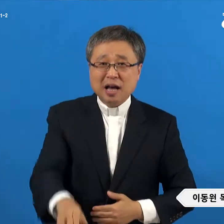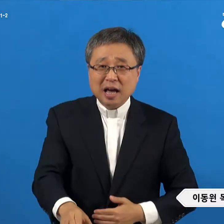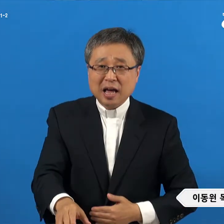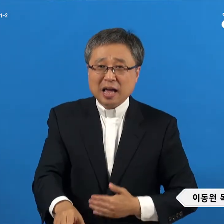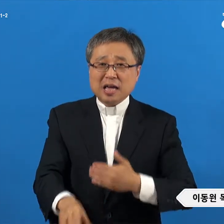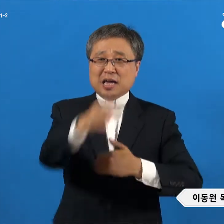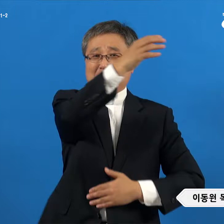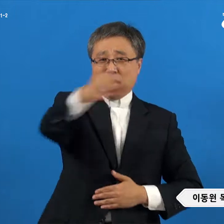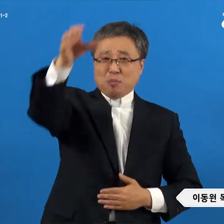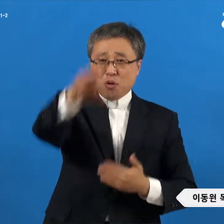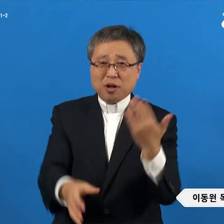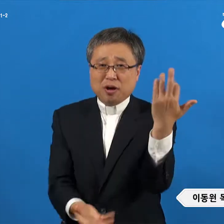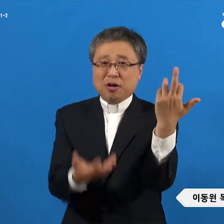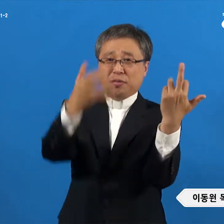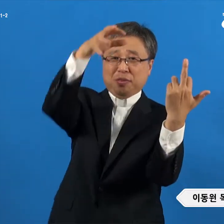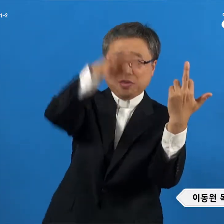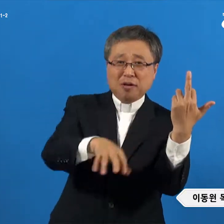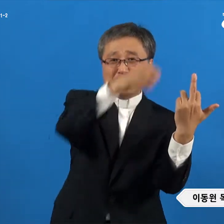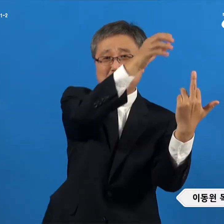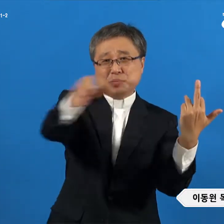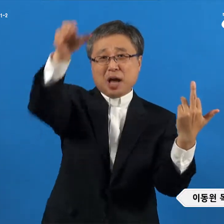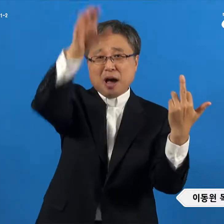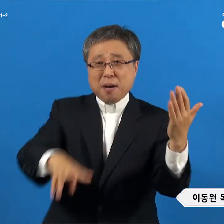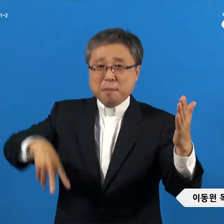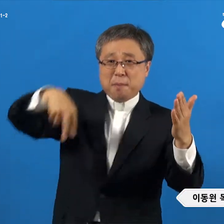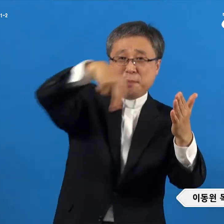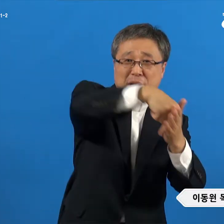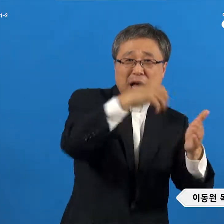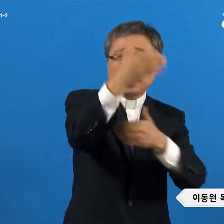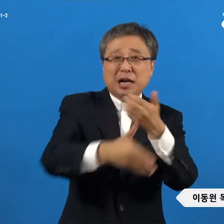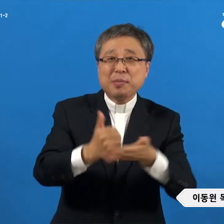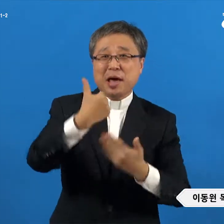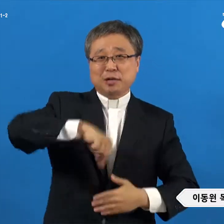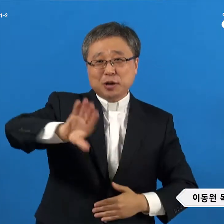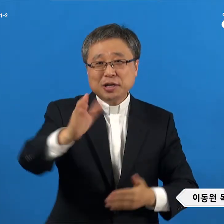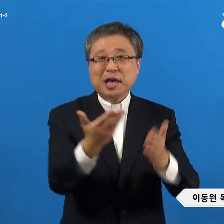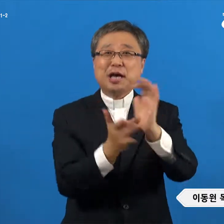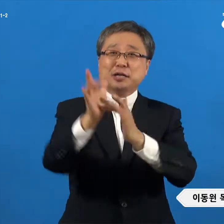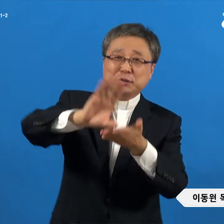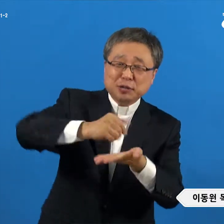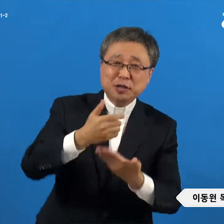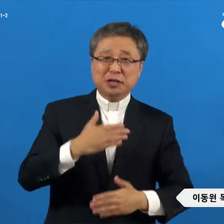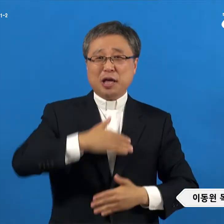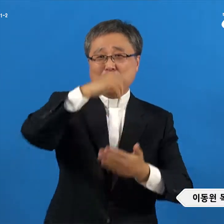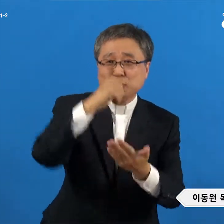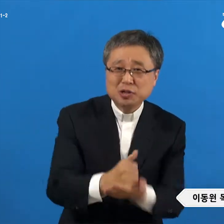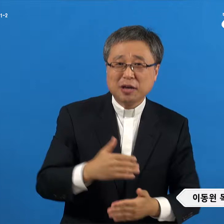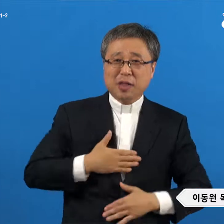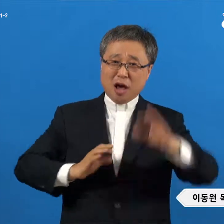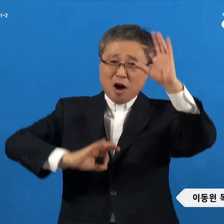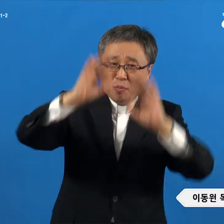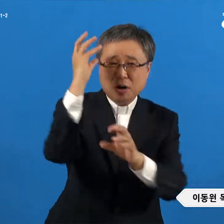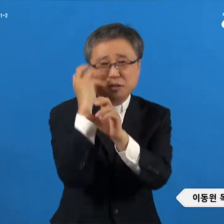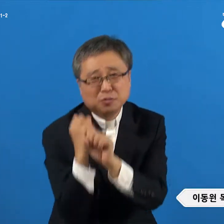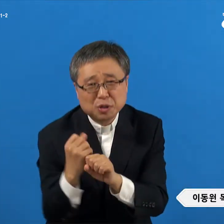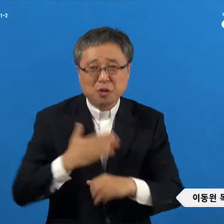십자가, 거기에 매달리신 하나님의 아들이신 예수 그리스도, 내 죄, 내 허물을 짊어지고 거기서 피를 흘리신